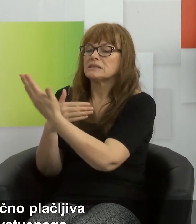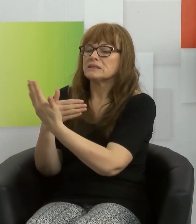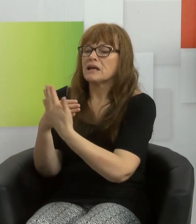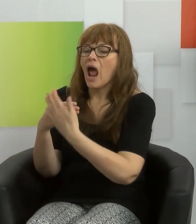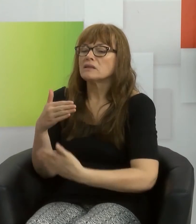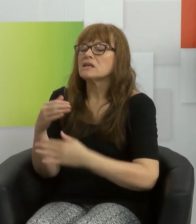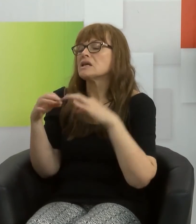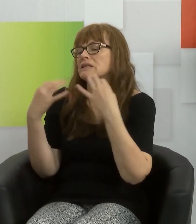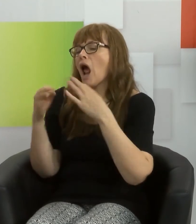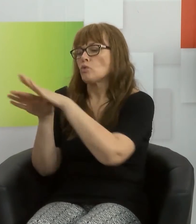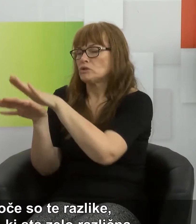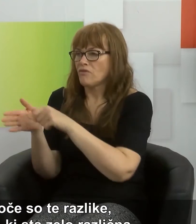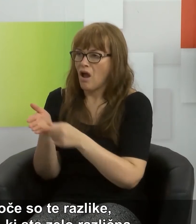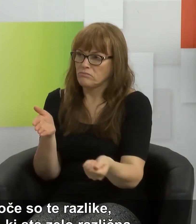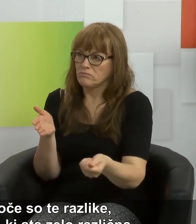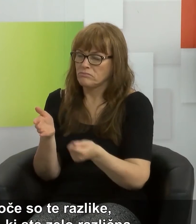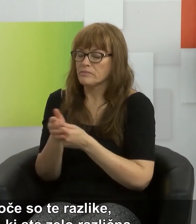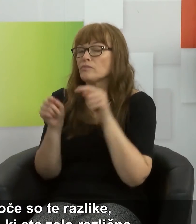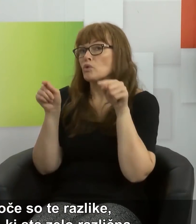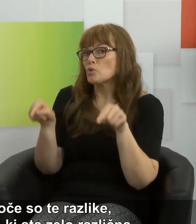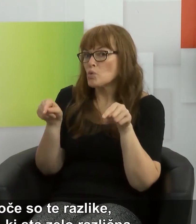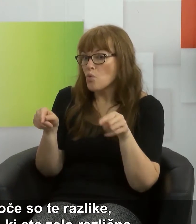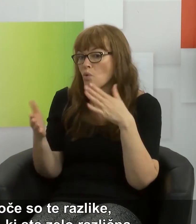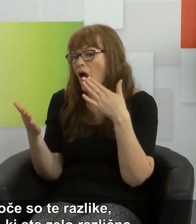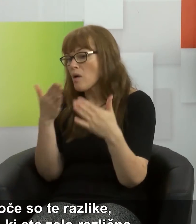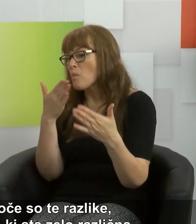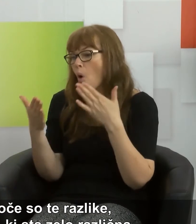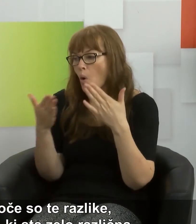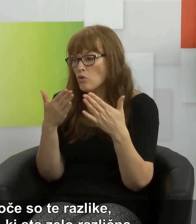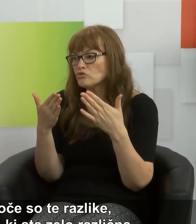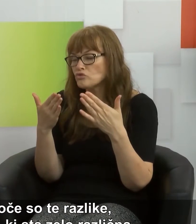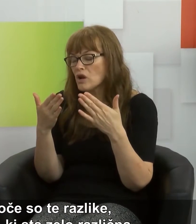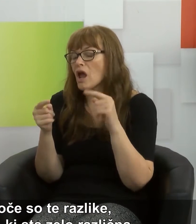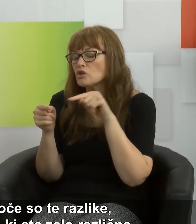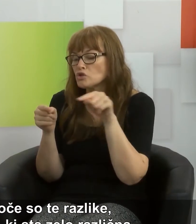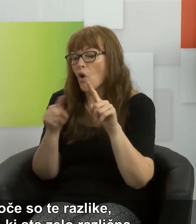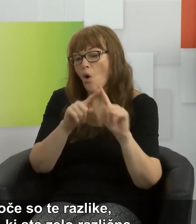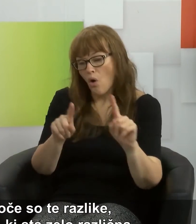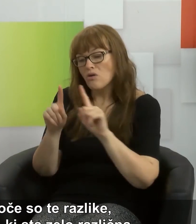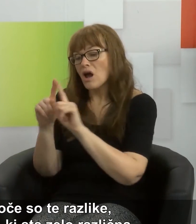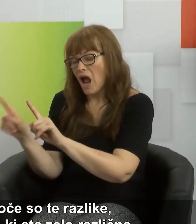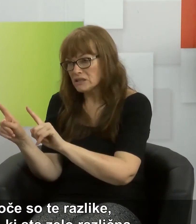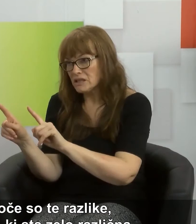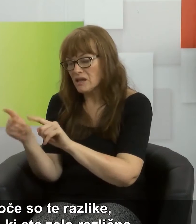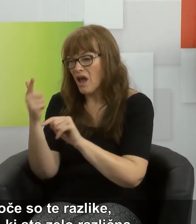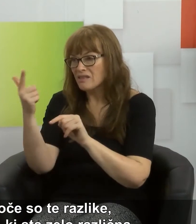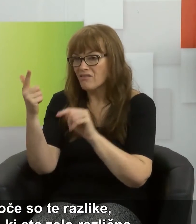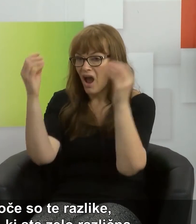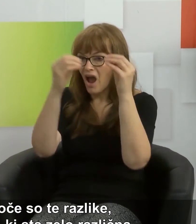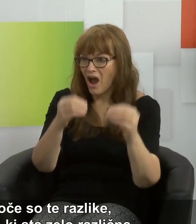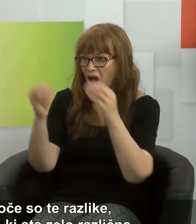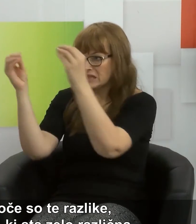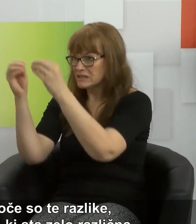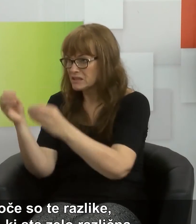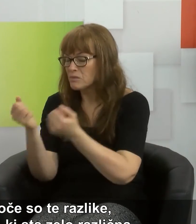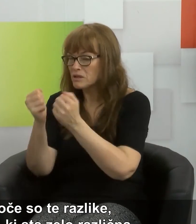zdravstvenega. Tako da tukaj mogoče so te razlike, da sta to dva sistema, ki